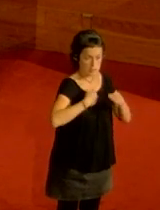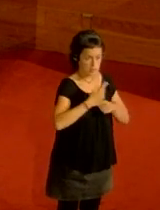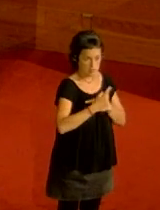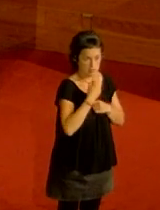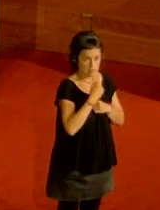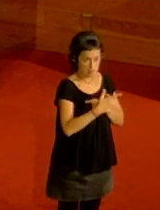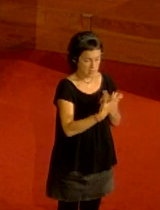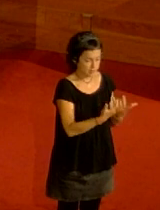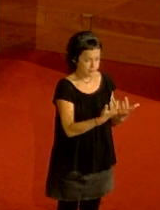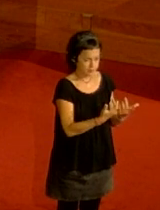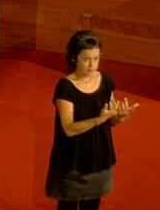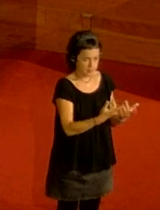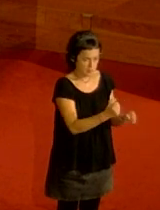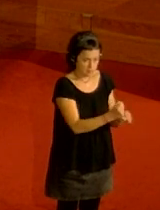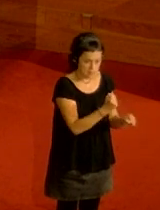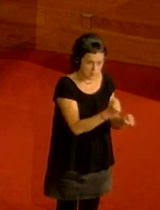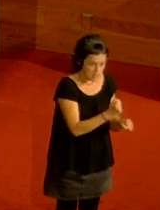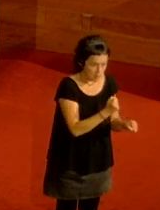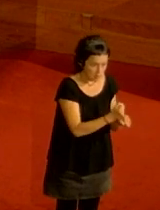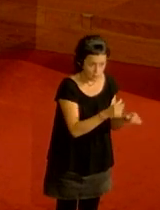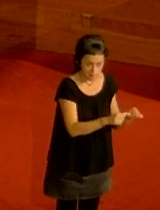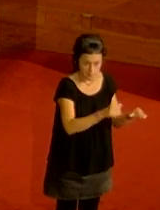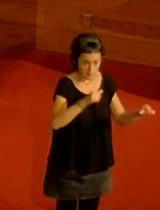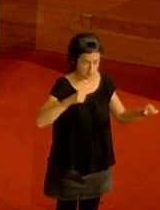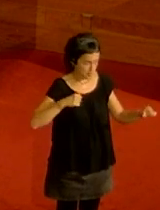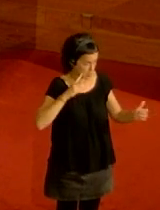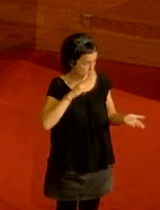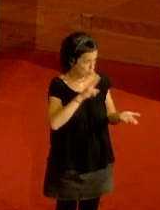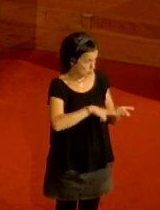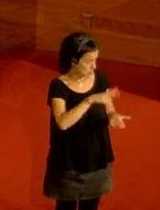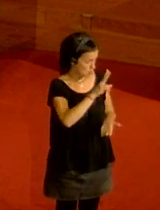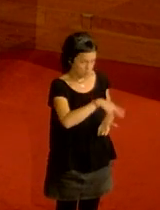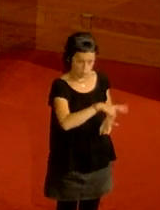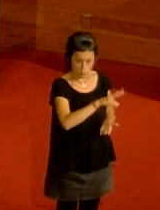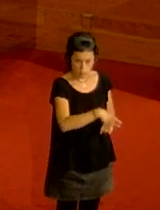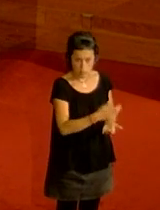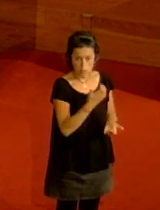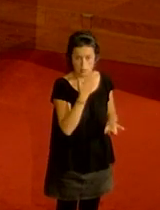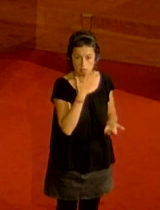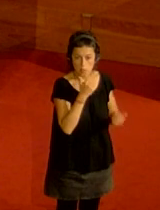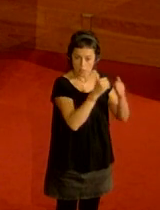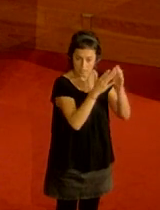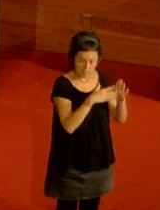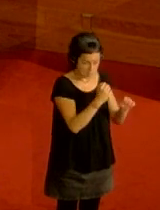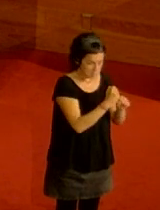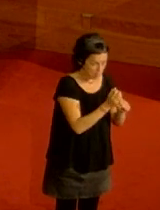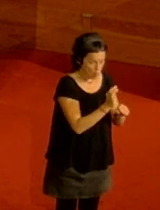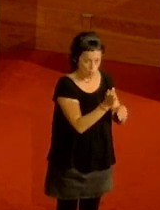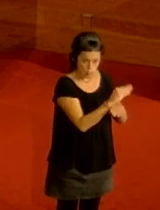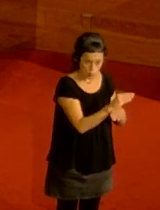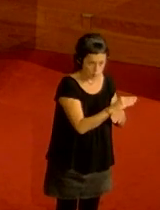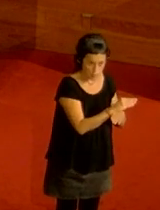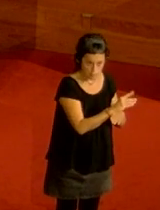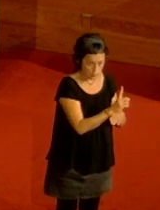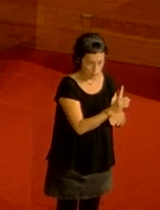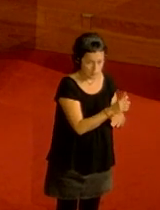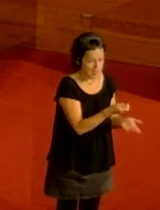empleos Perdón que esos trabajos que nunca han sido considerados empleos como los trabajos domésticos y de cuidados ya estaban pagados